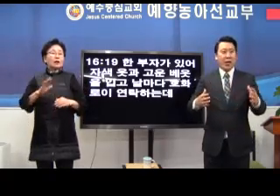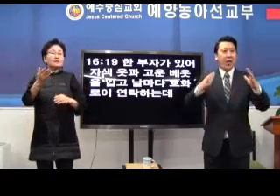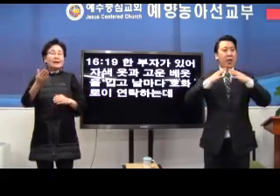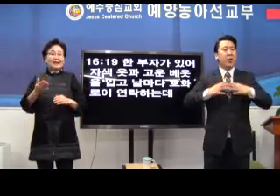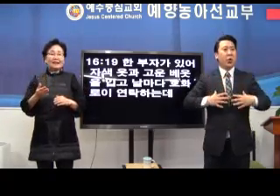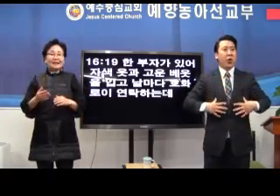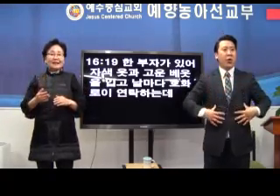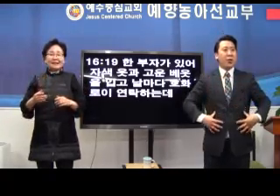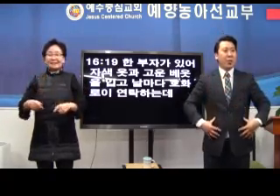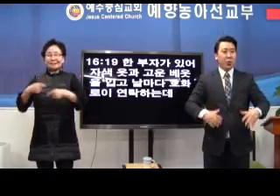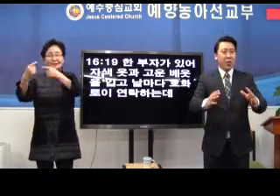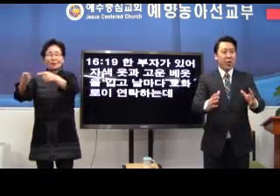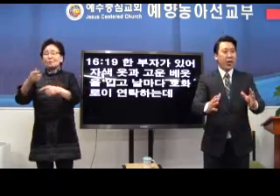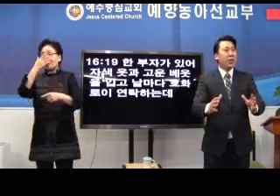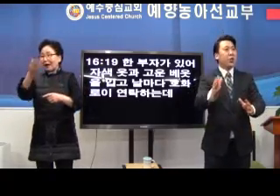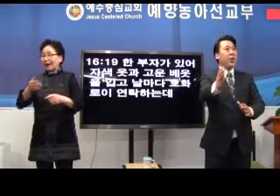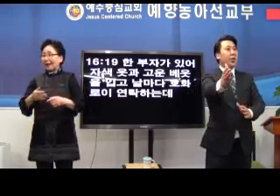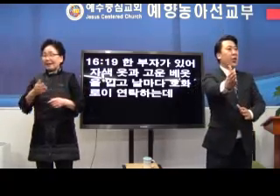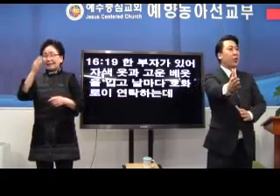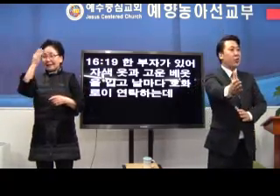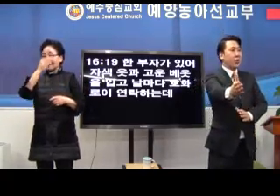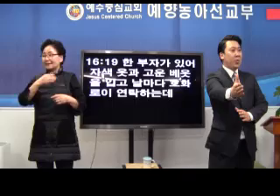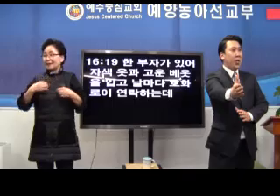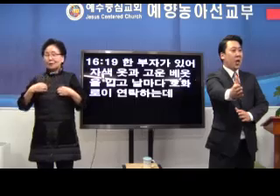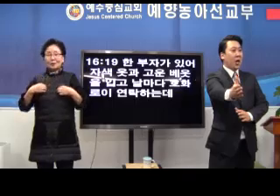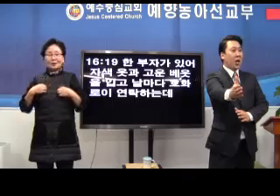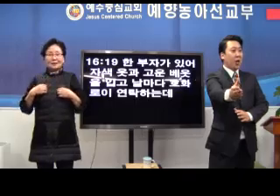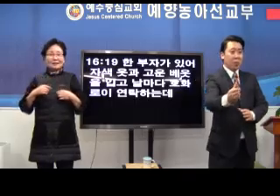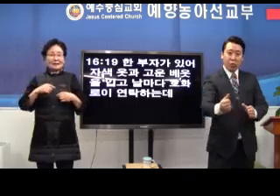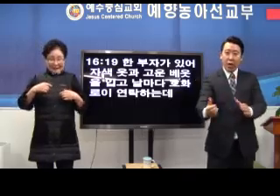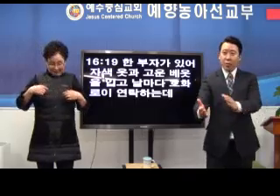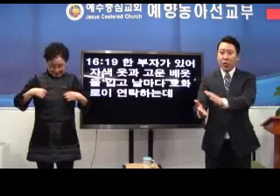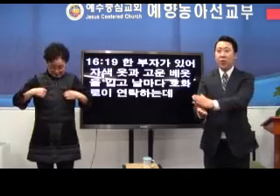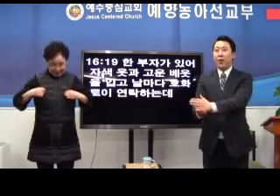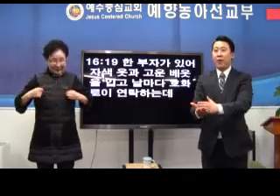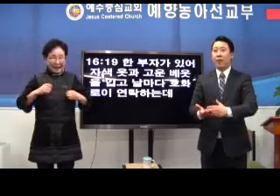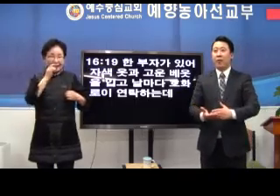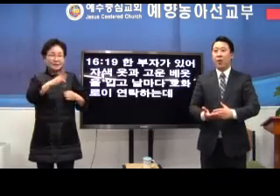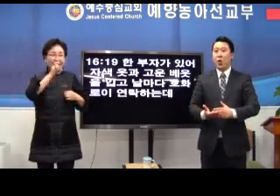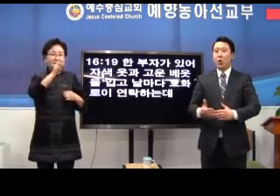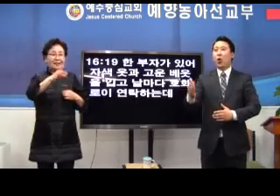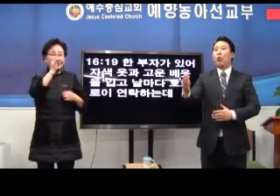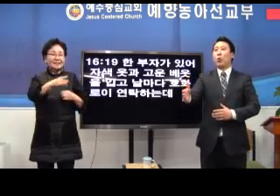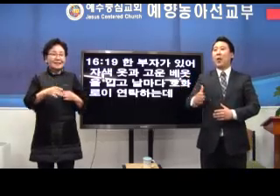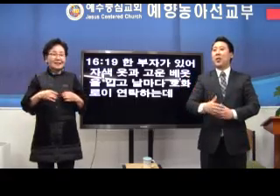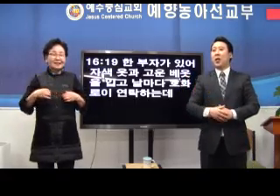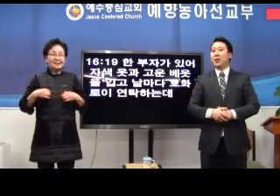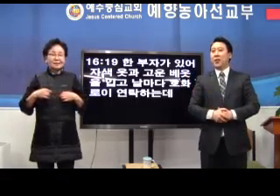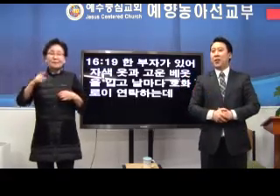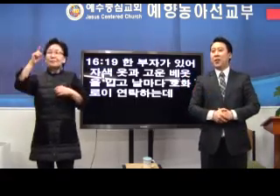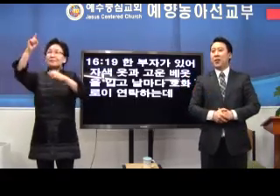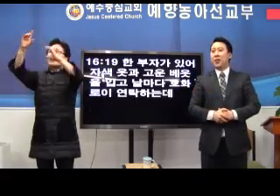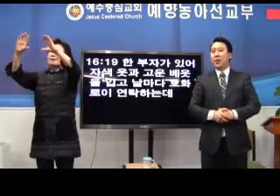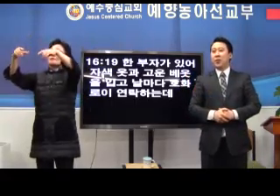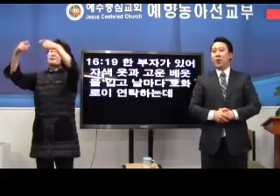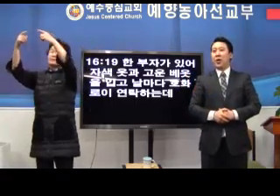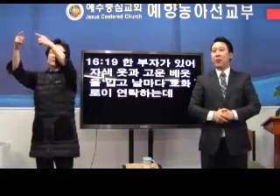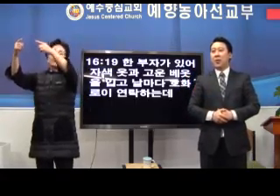할 정결한 예복이 있어야 식당에 들어갈 수 있습니다. 미국에 가면 그런데요. 천국도 마찬가지예요. 우리